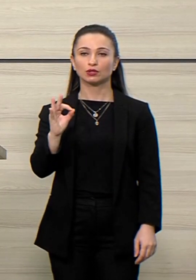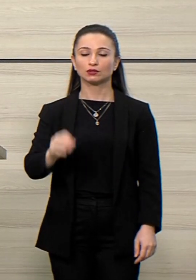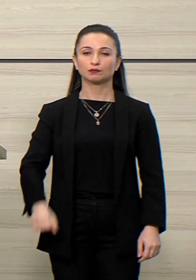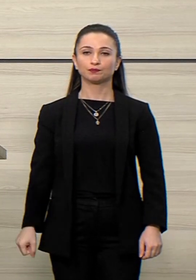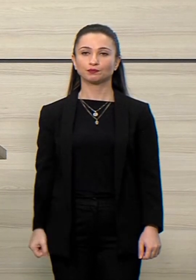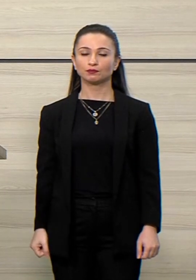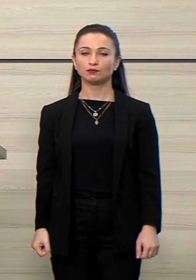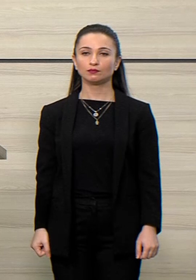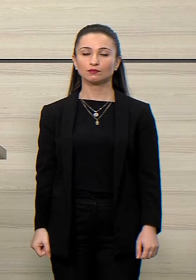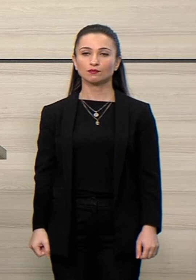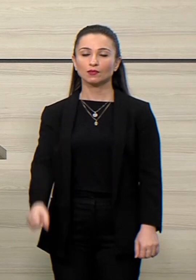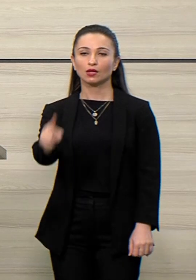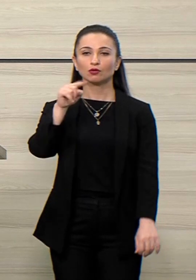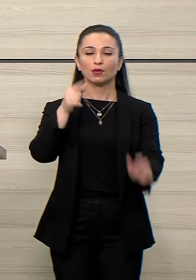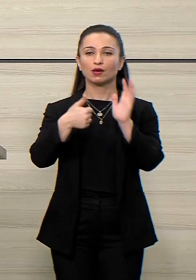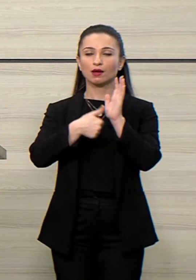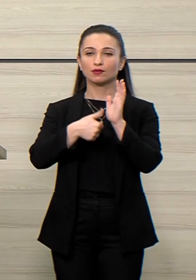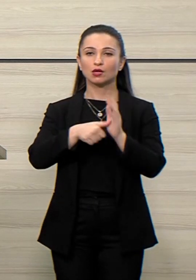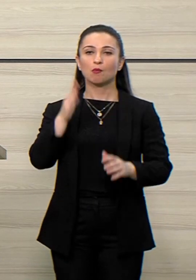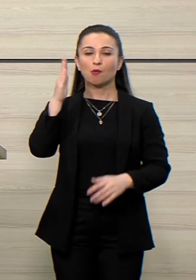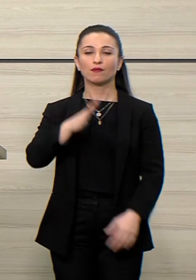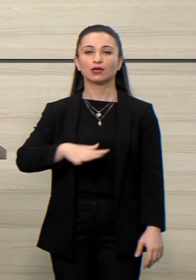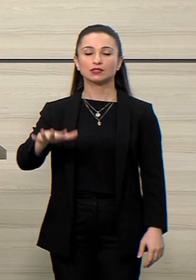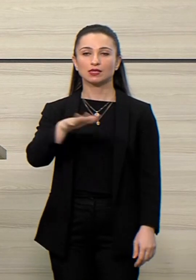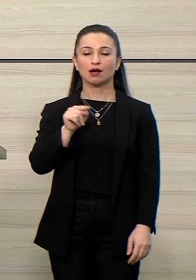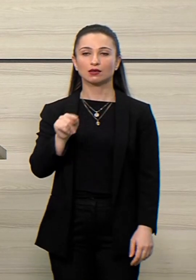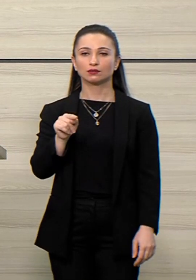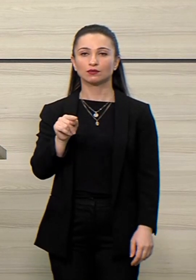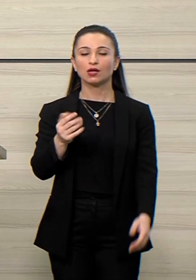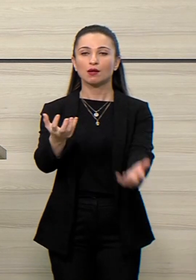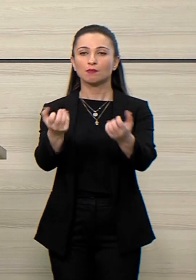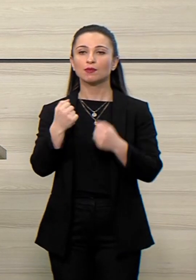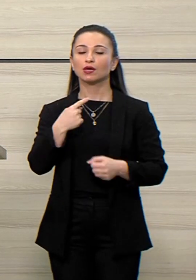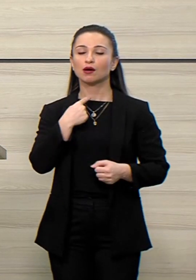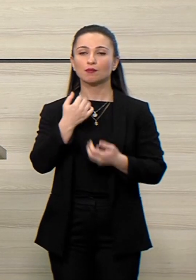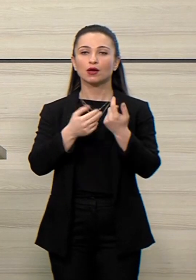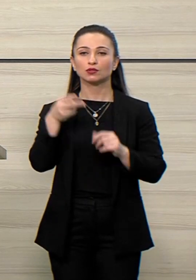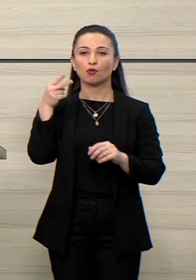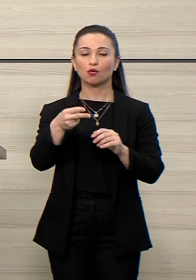26,92%. ნომერი 6 მომავალი საქართველო. მიღებული ხმები